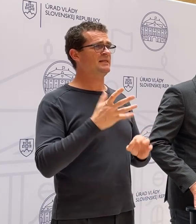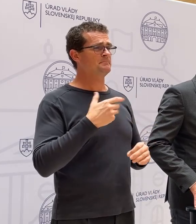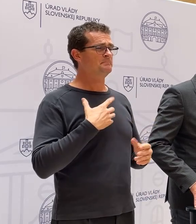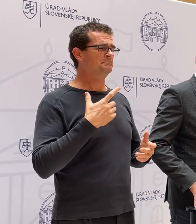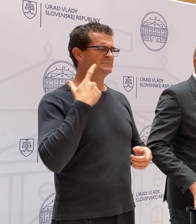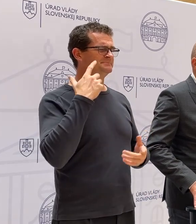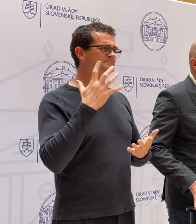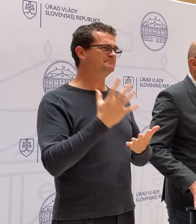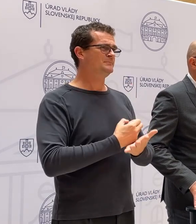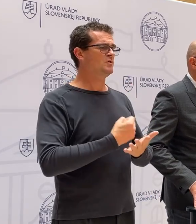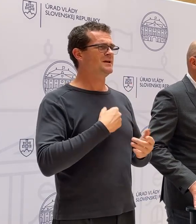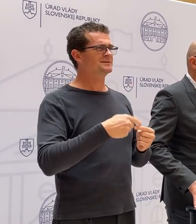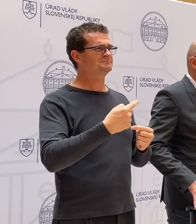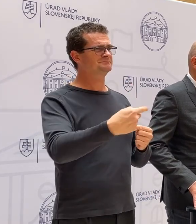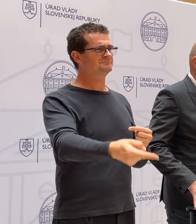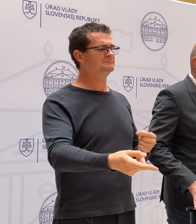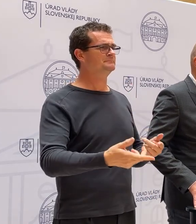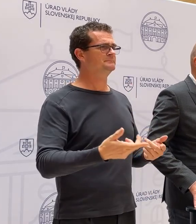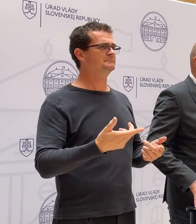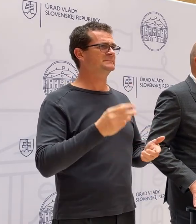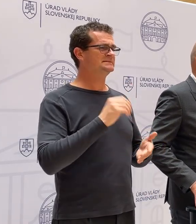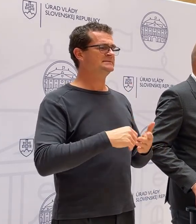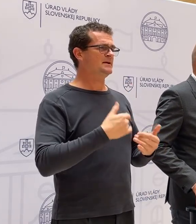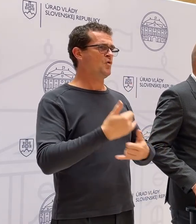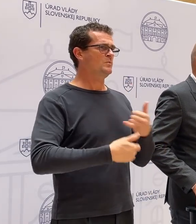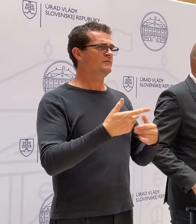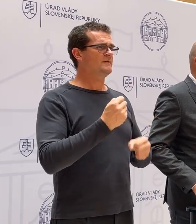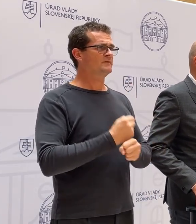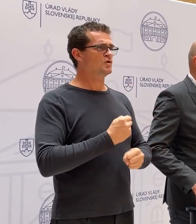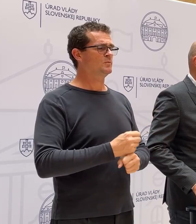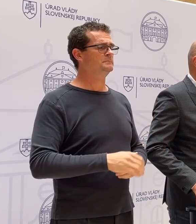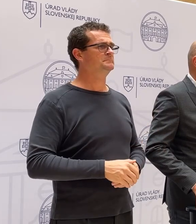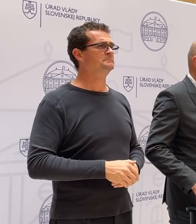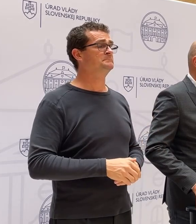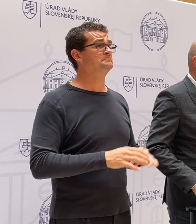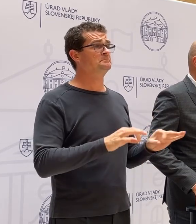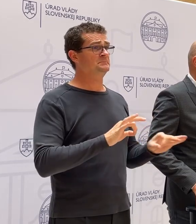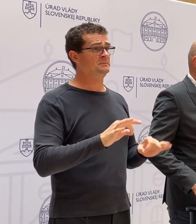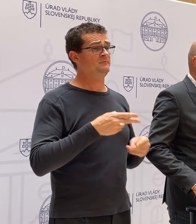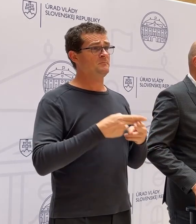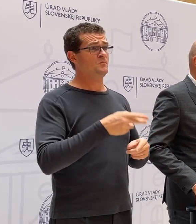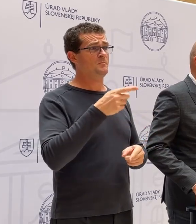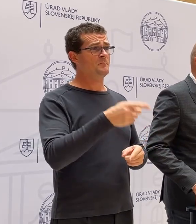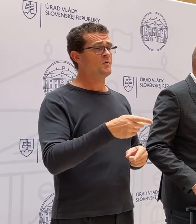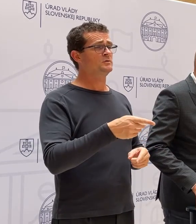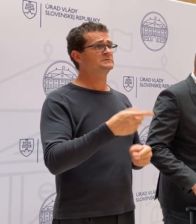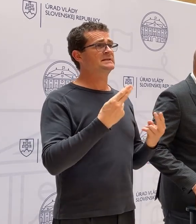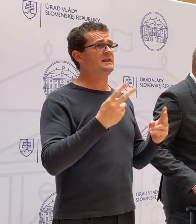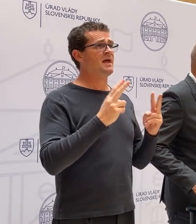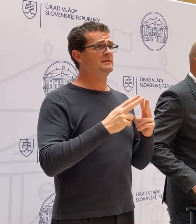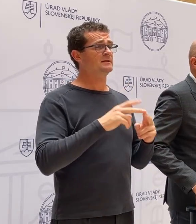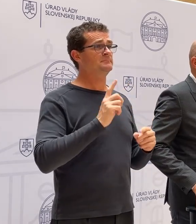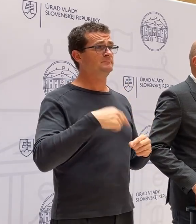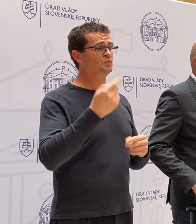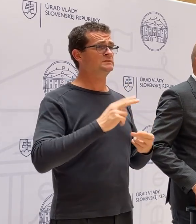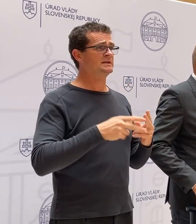to podarí v nejakej dobe opäť obnoviť túto výrobu. A pripravujete aj nejakú pomoc pre nich s cenami energií? V budúcu